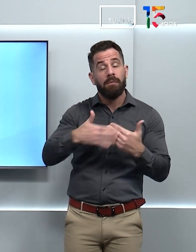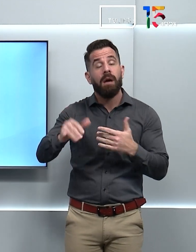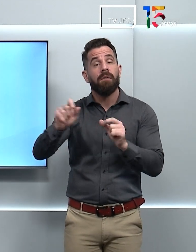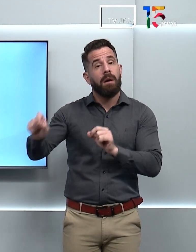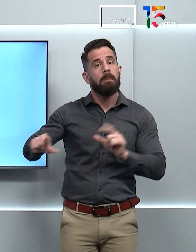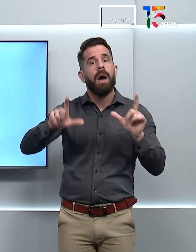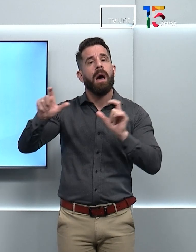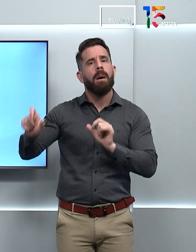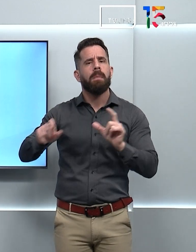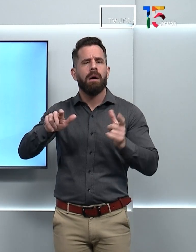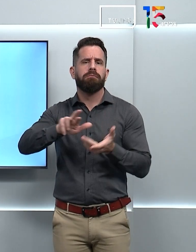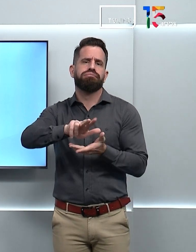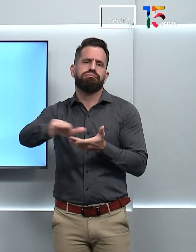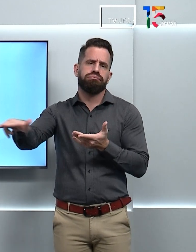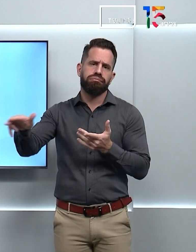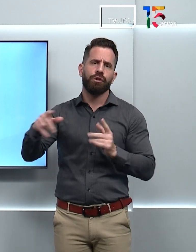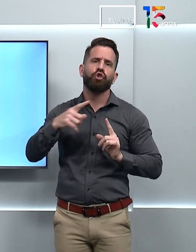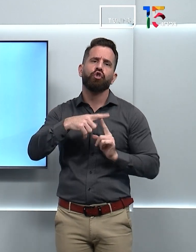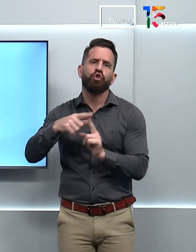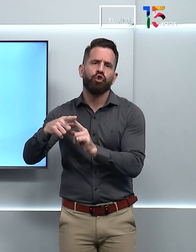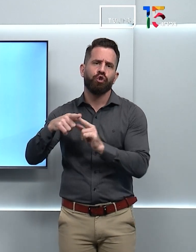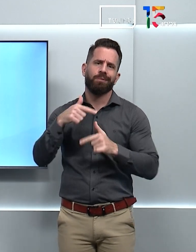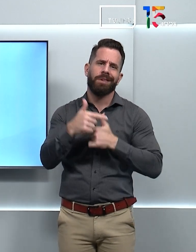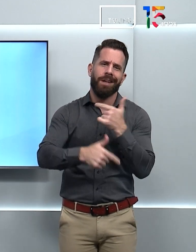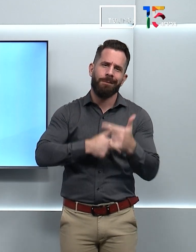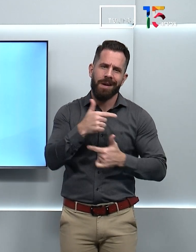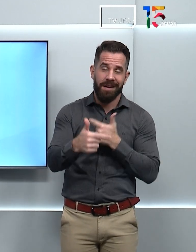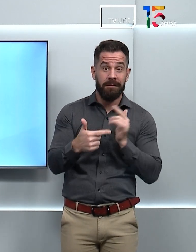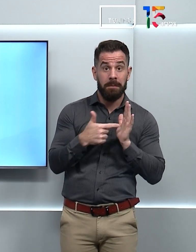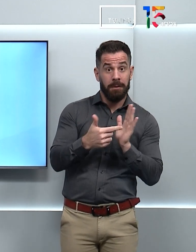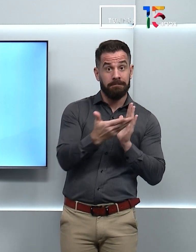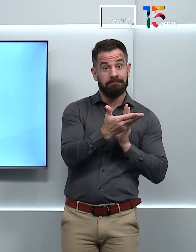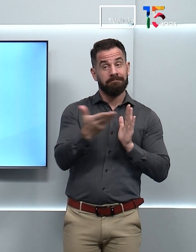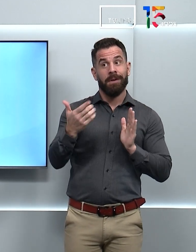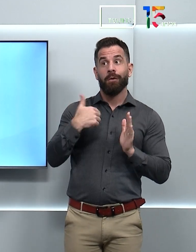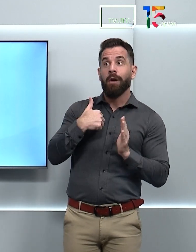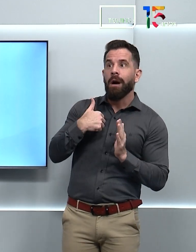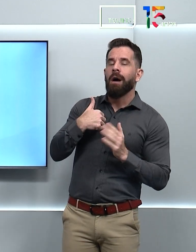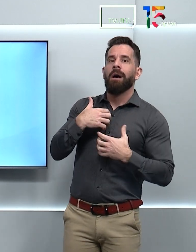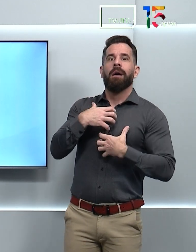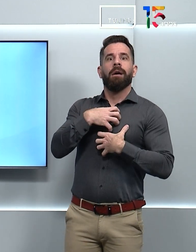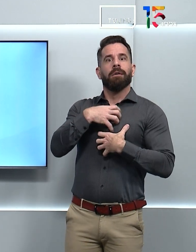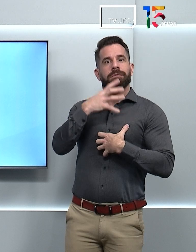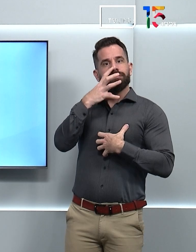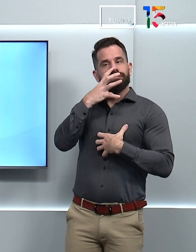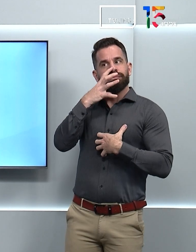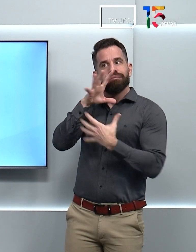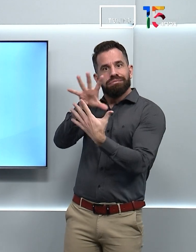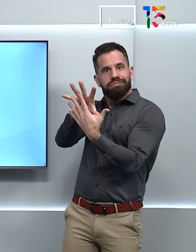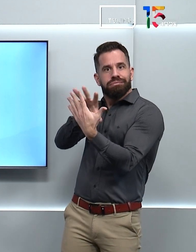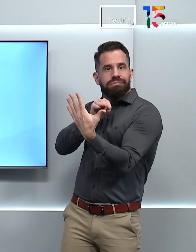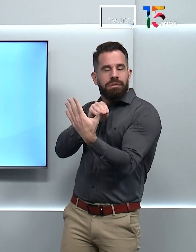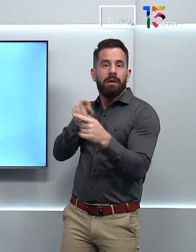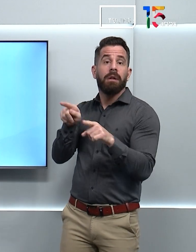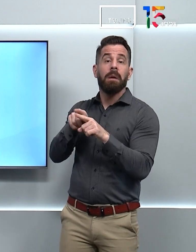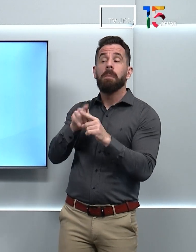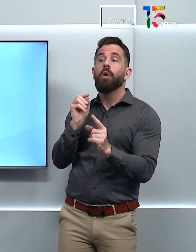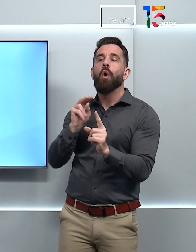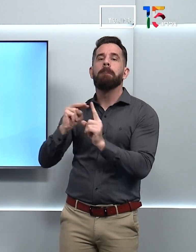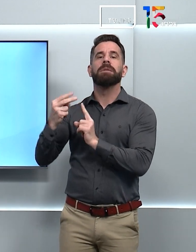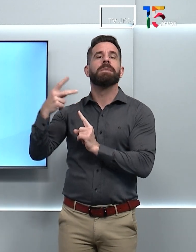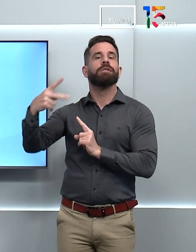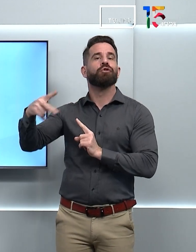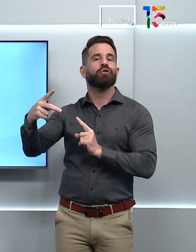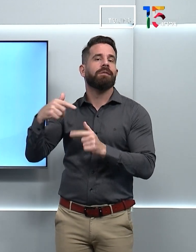mulheres em diferentes profissões, né? Para você, quem sabe, se espelhar, né? Ou perceber como é que essas mulheres atuam no mercado